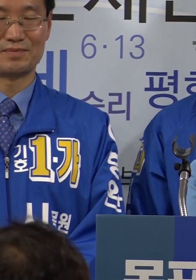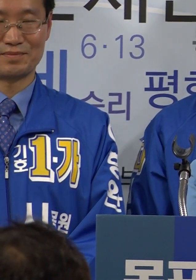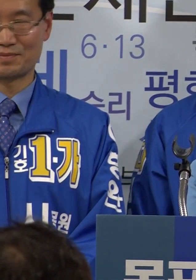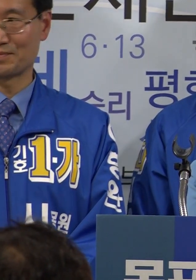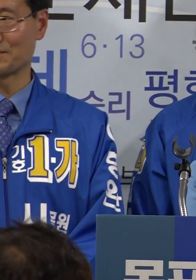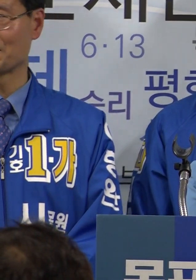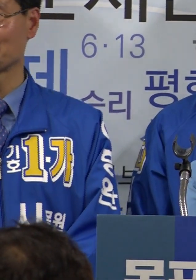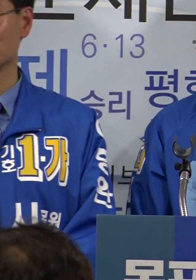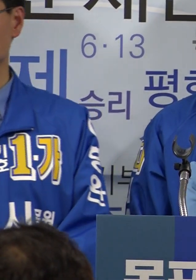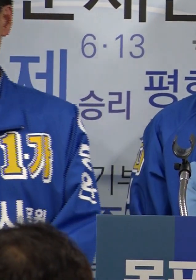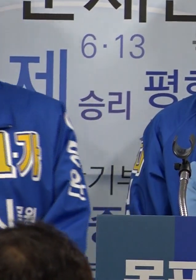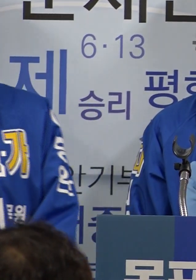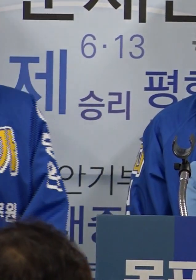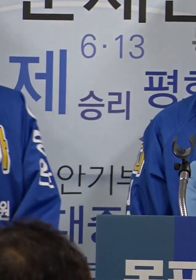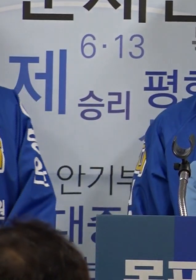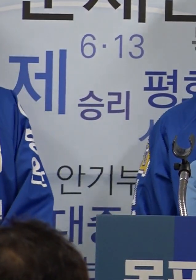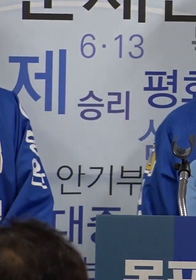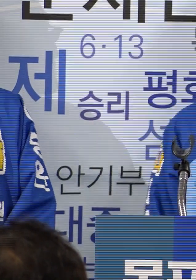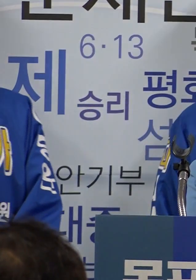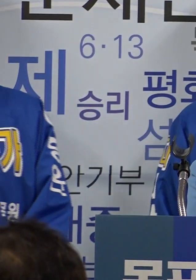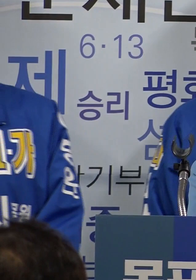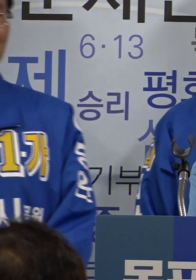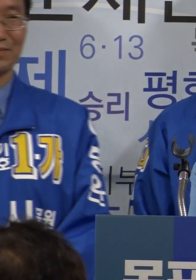바로 국회의원 후보자. 사실은